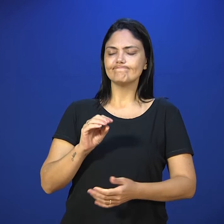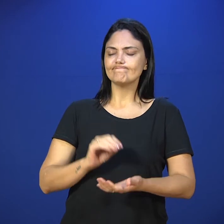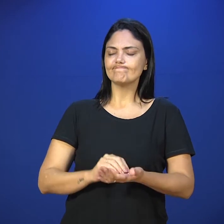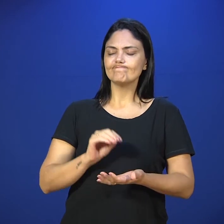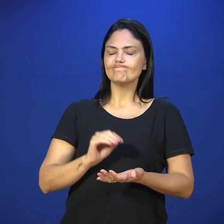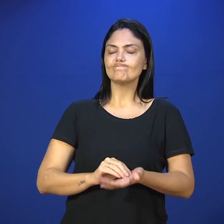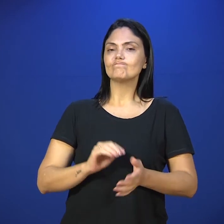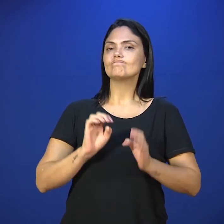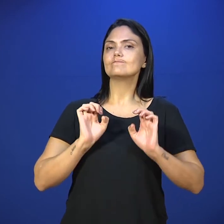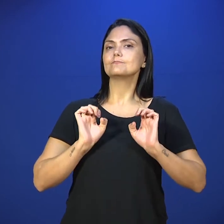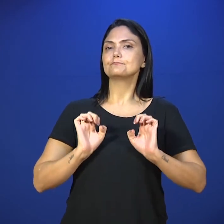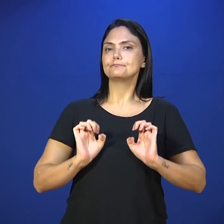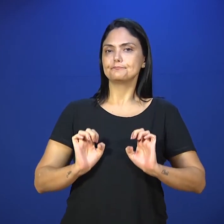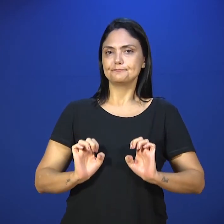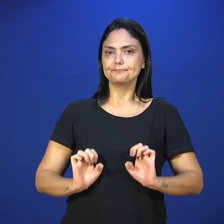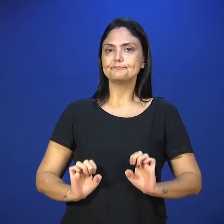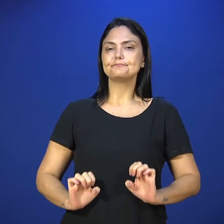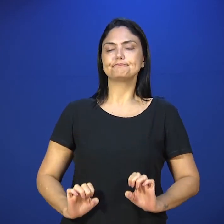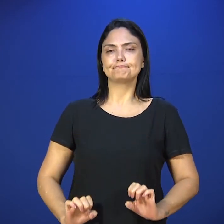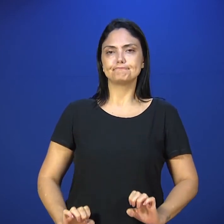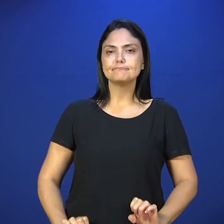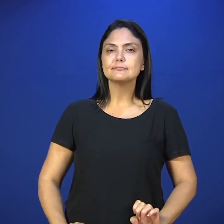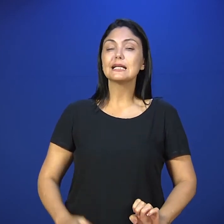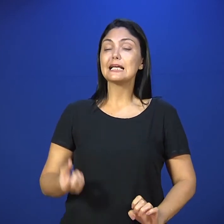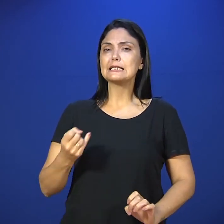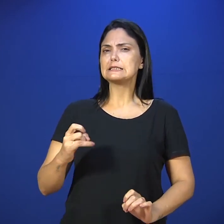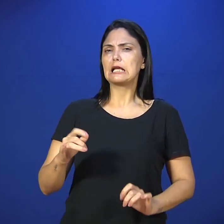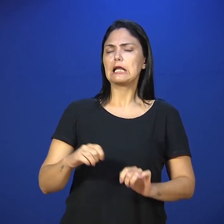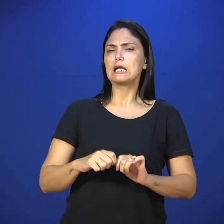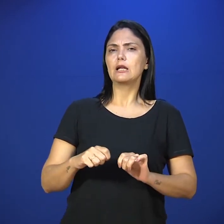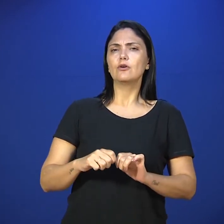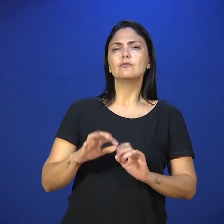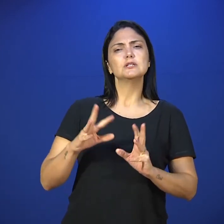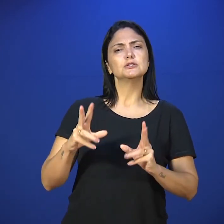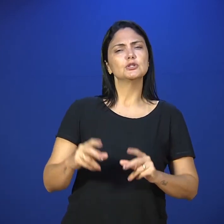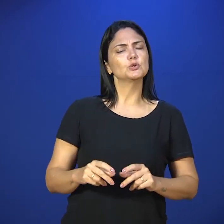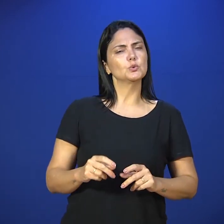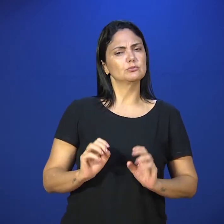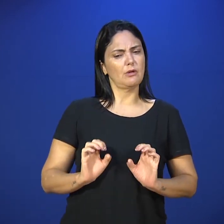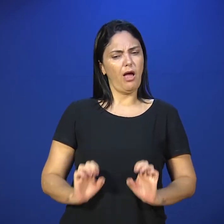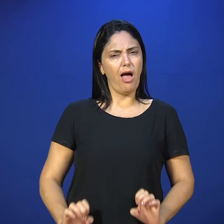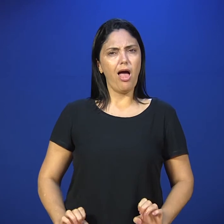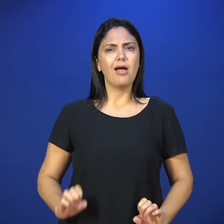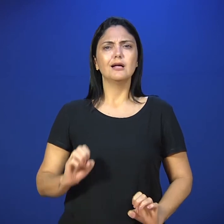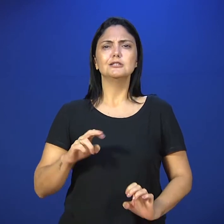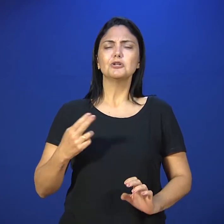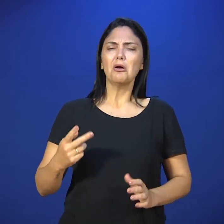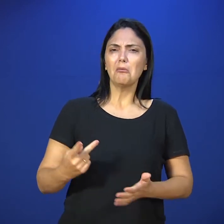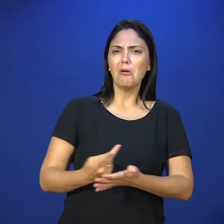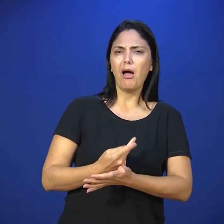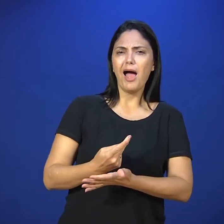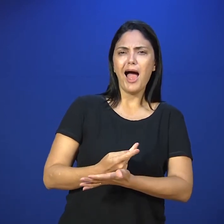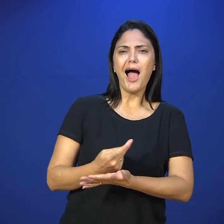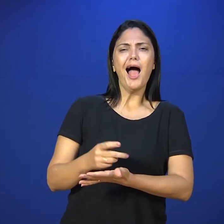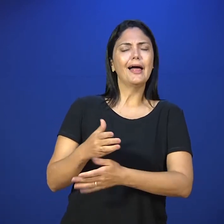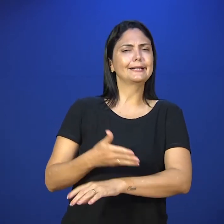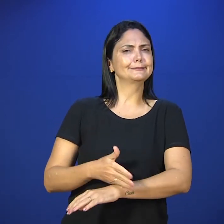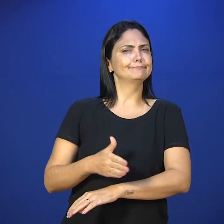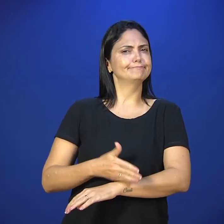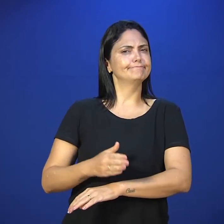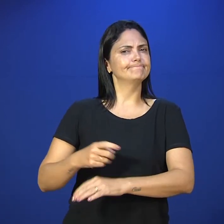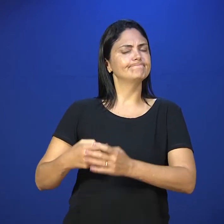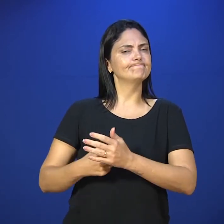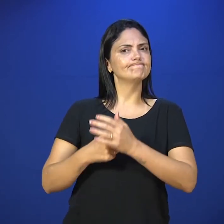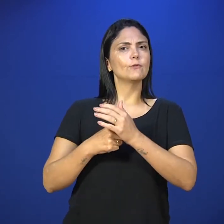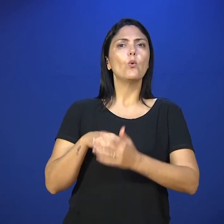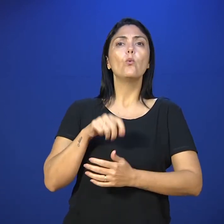não acadêmica e antiética, de forma a infringir as normas regimentais, bem como sofra condenação pela prática de crime